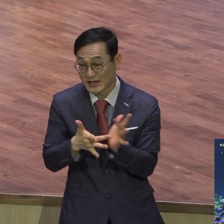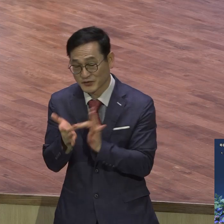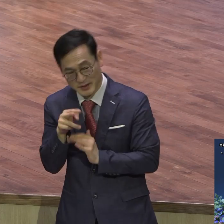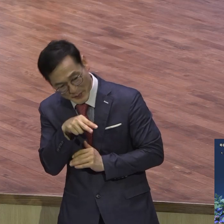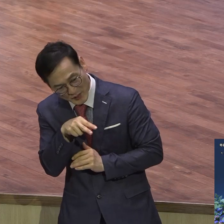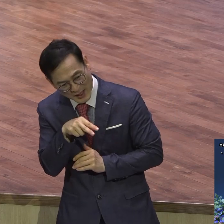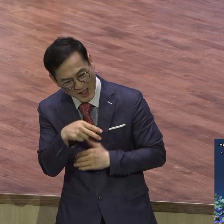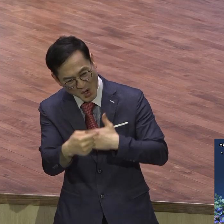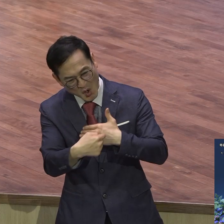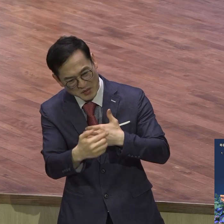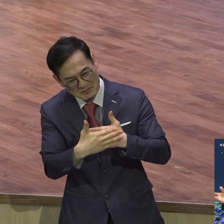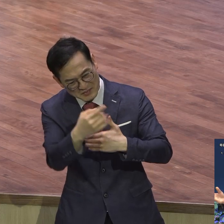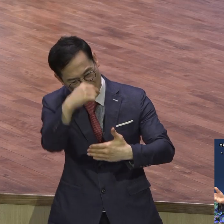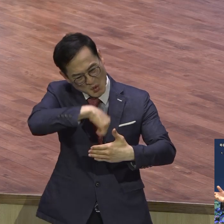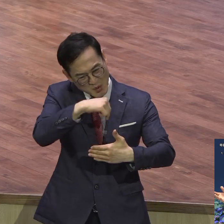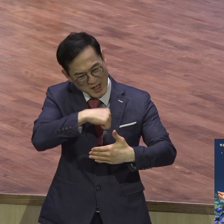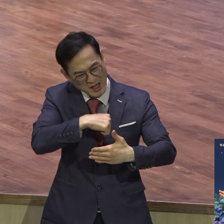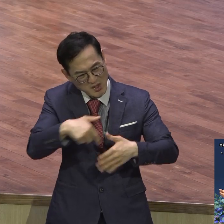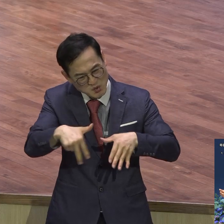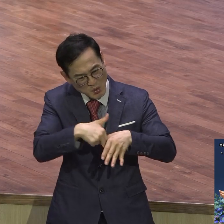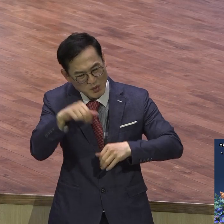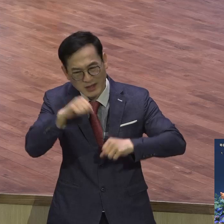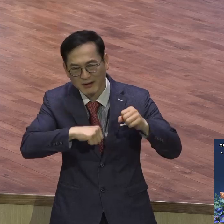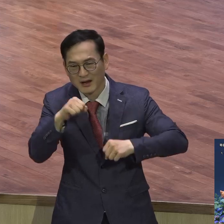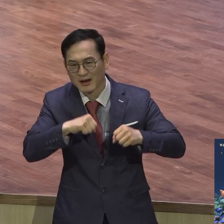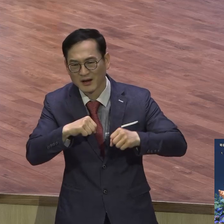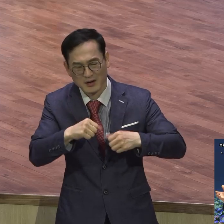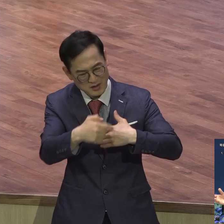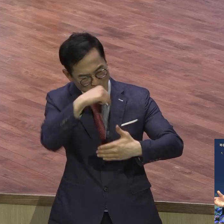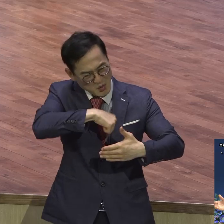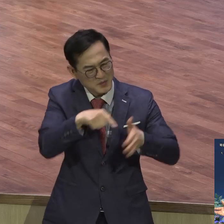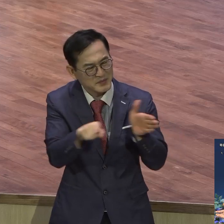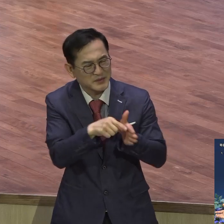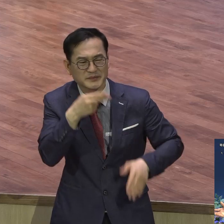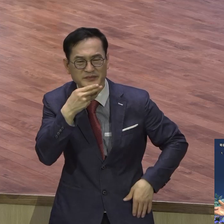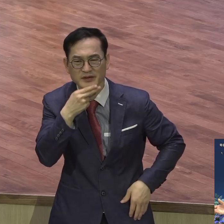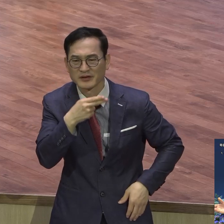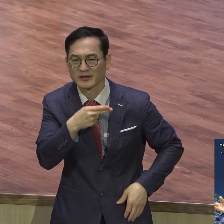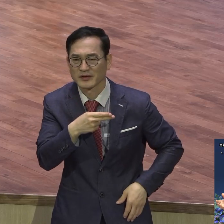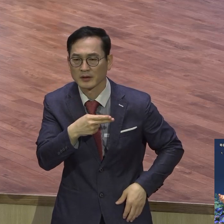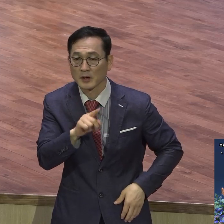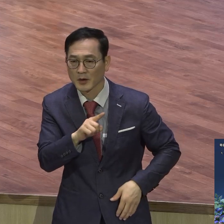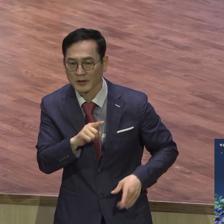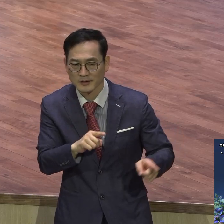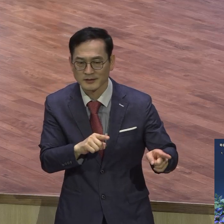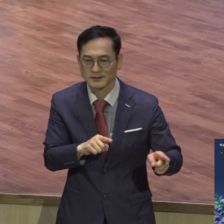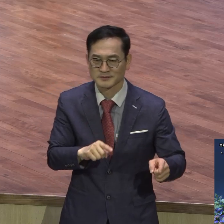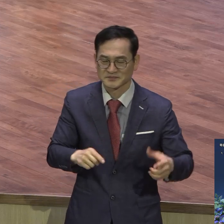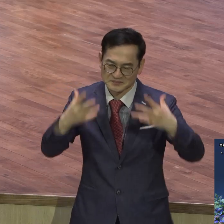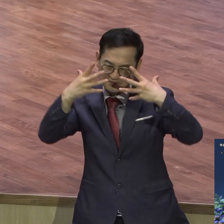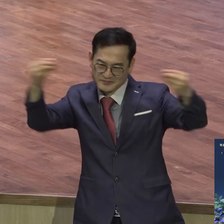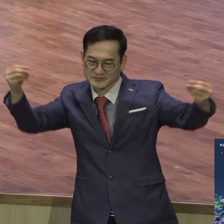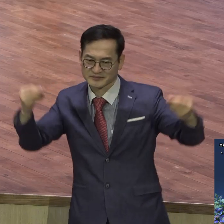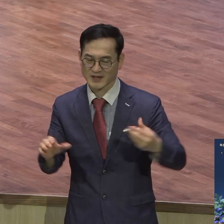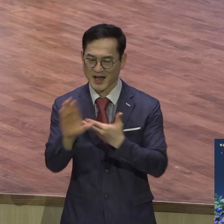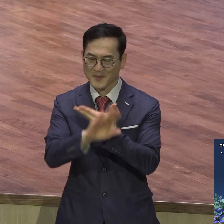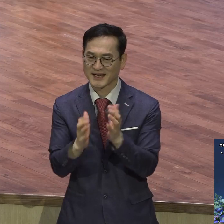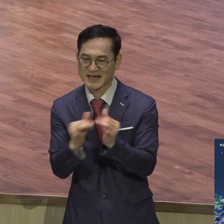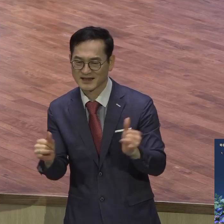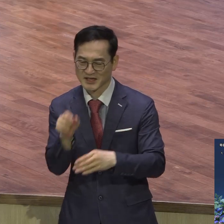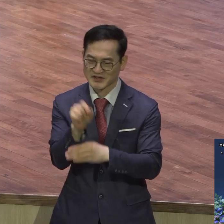이들이 누구였어요? 지도자랑 큰소리 빵빵 치면서 앞에서 거리를 그냥 할부하는 거룩한 옷 입고 다니는